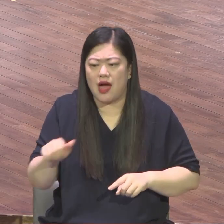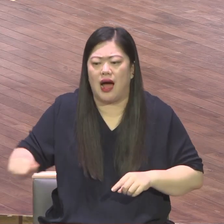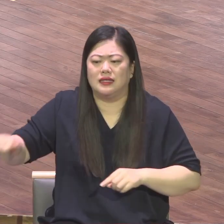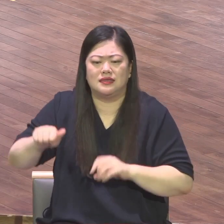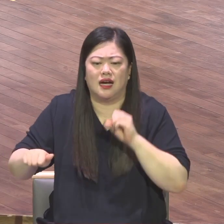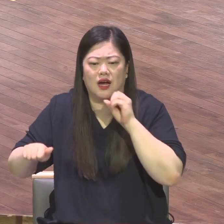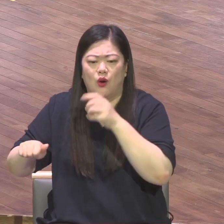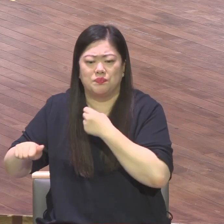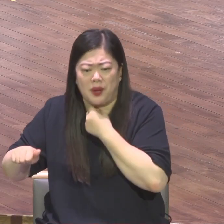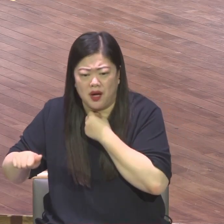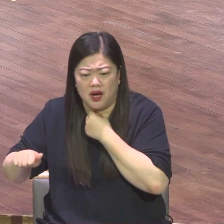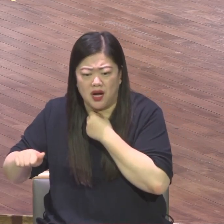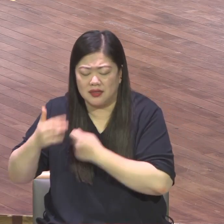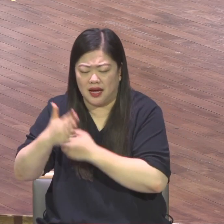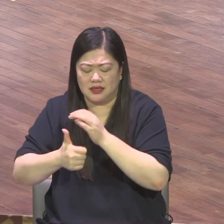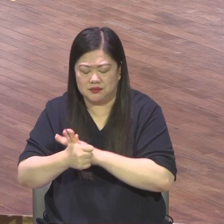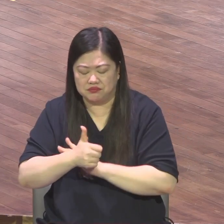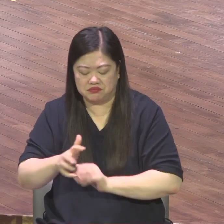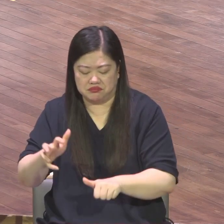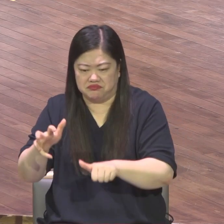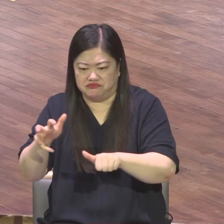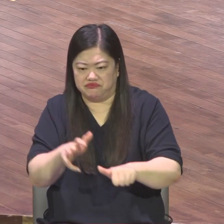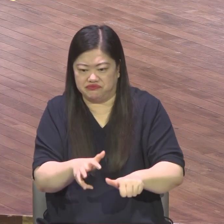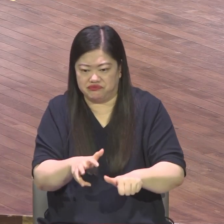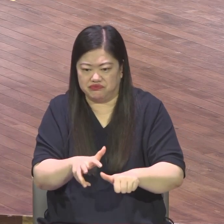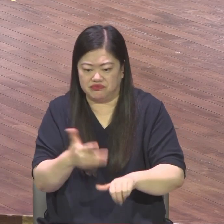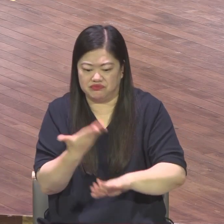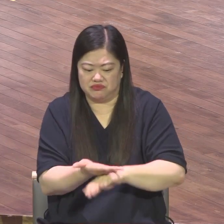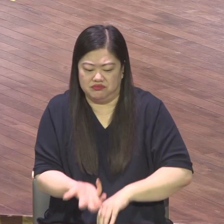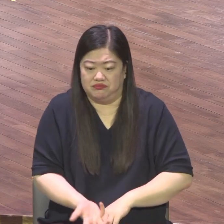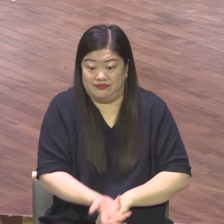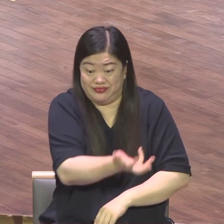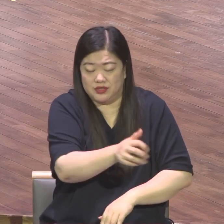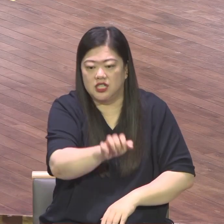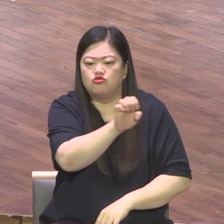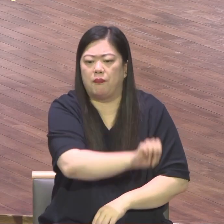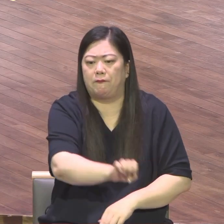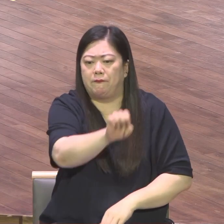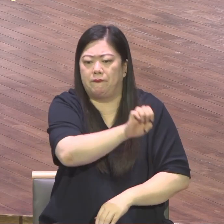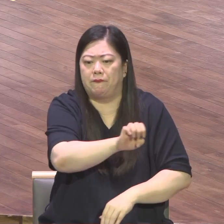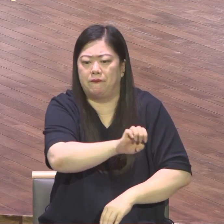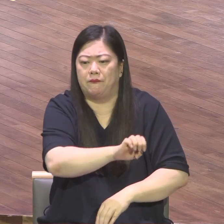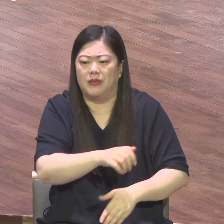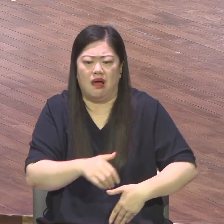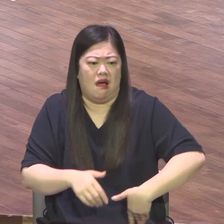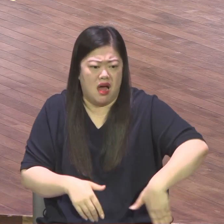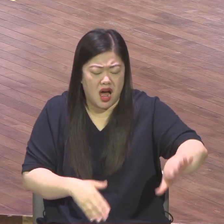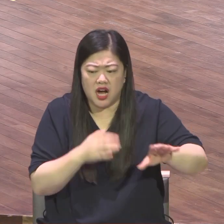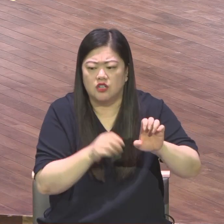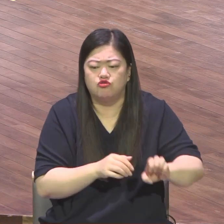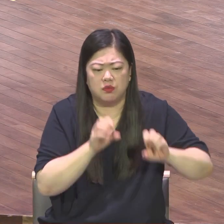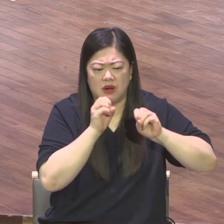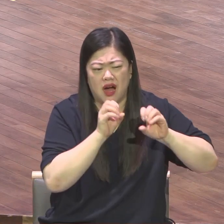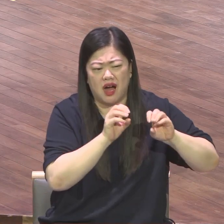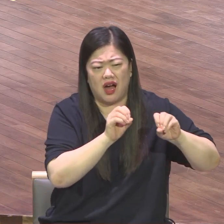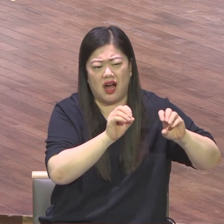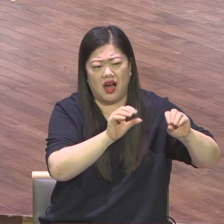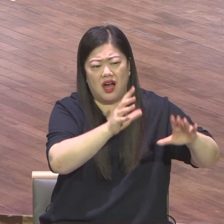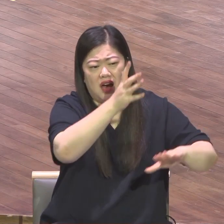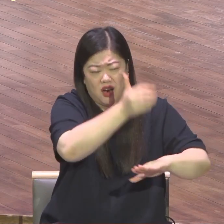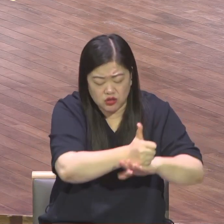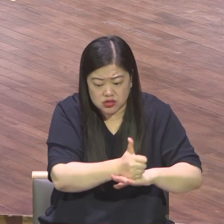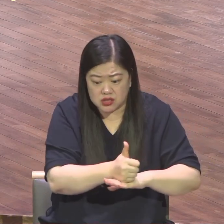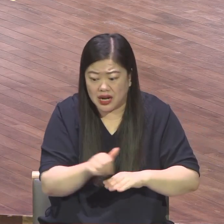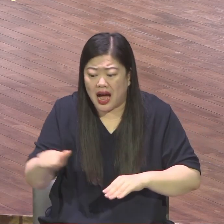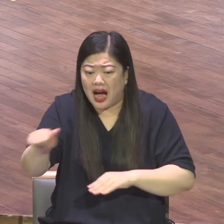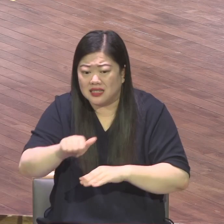상급 받았어요. 아멘. 그러니까 여러분이 뭐 간다 안 간다가 중요한 게 아니라 말할 줄 안다 못한다 중요한 게 아니라 돈 있다